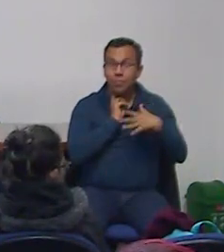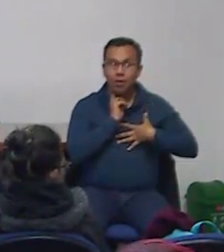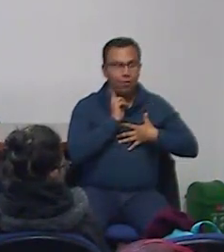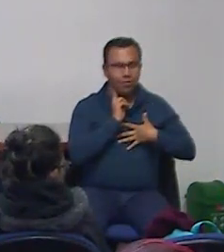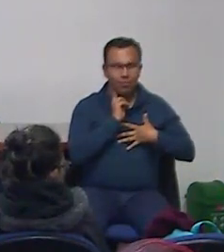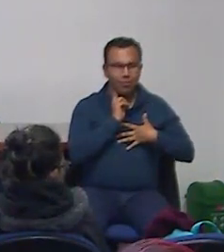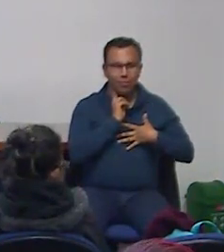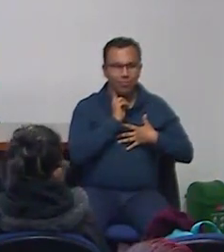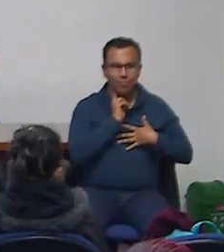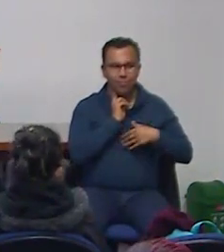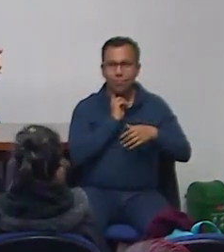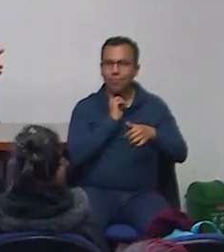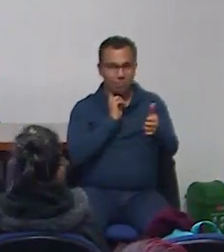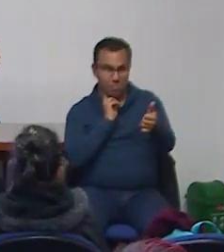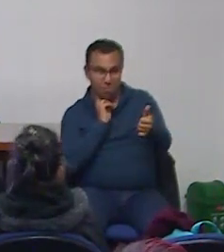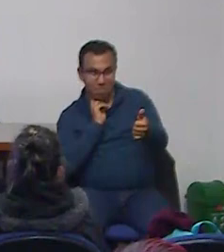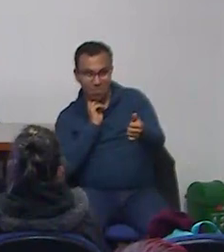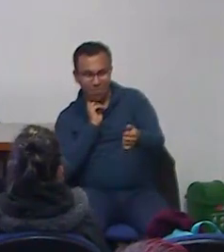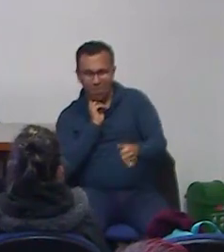Por